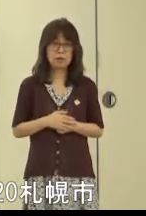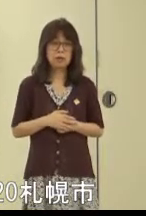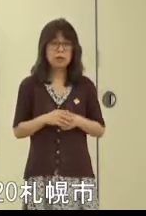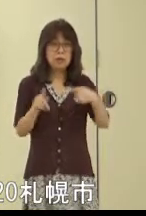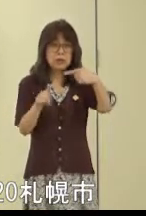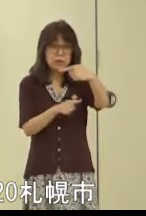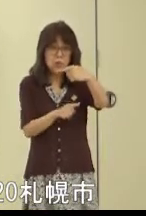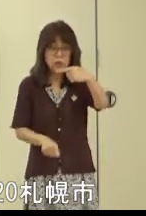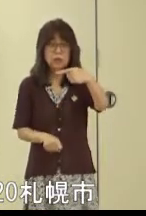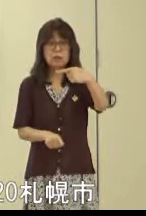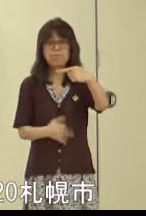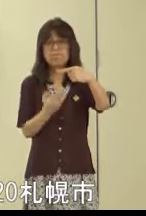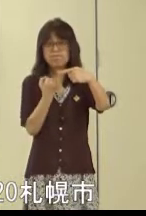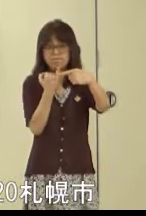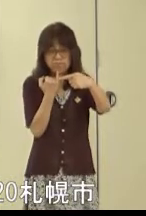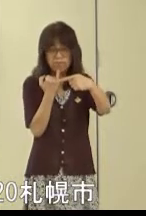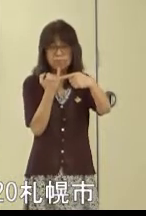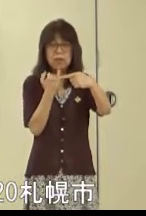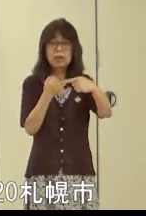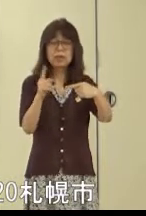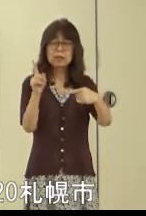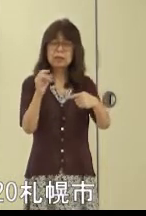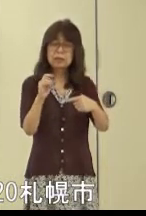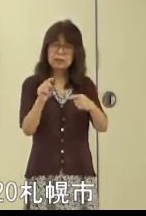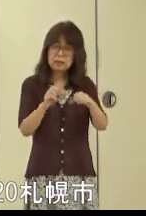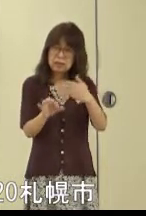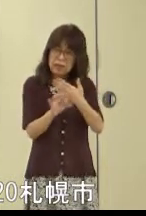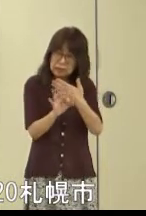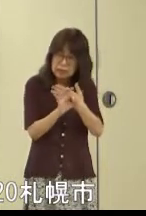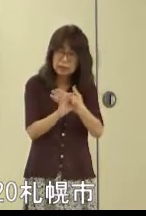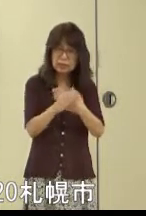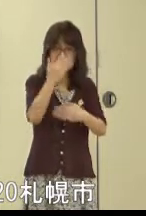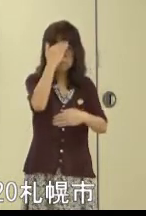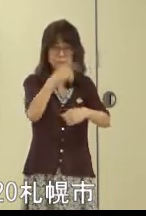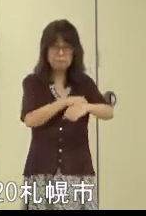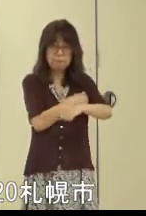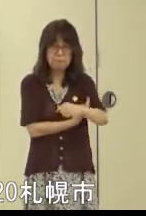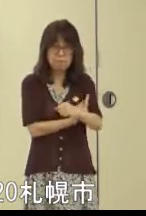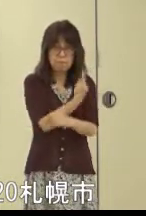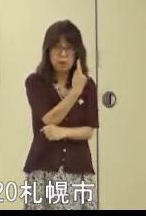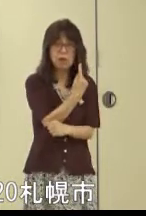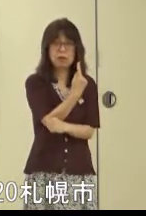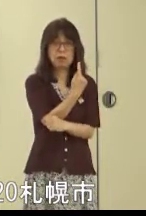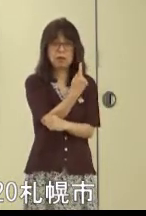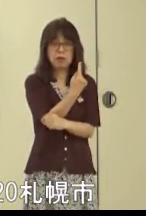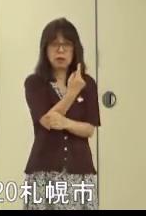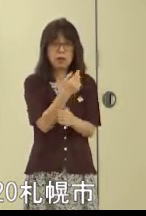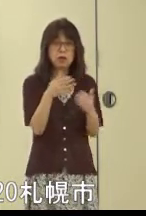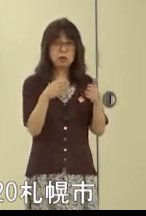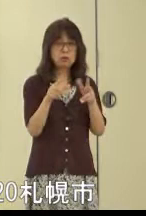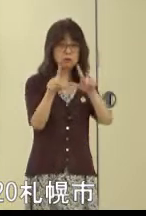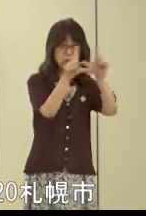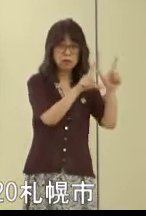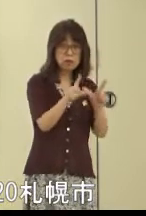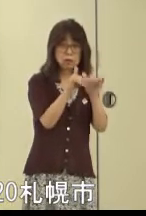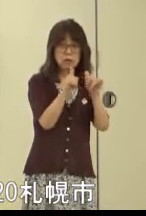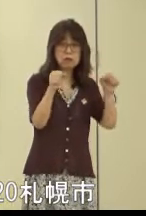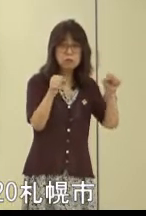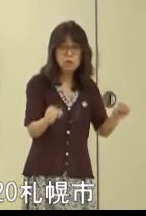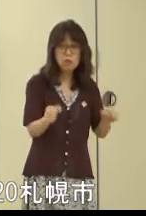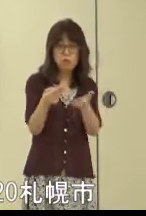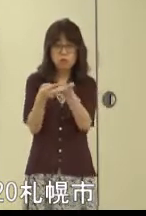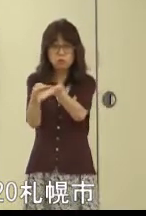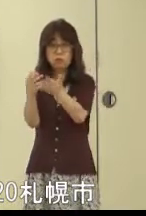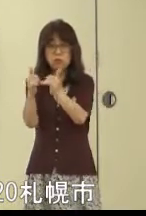仮に発熱などの症状入賞されている方入院されている方などからですね発熱